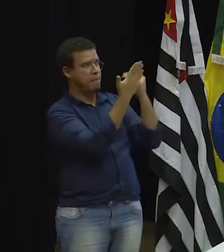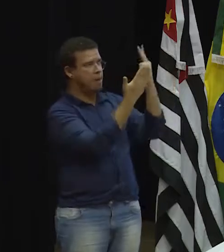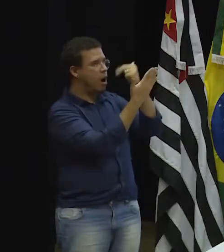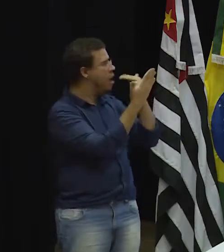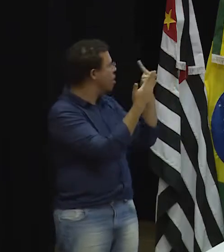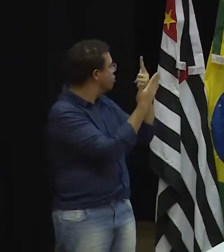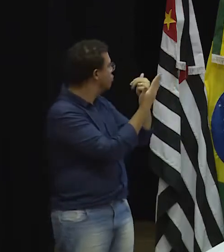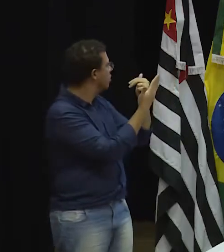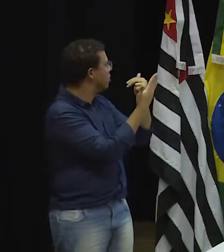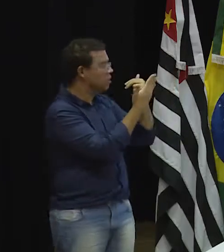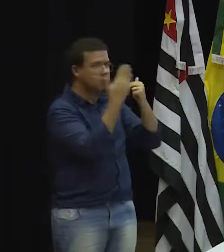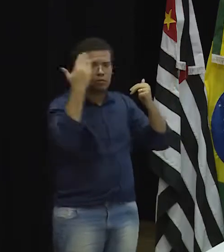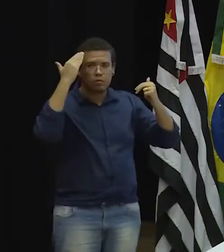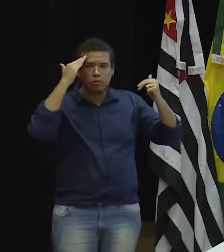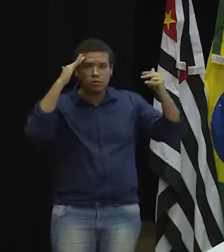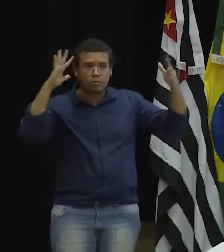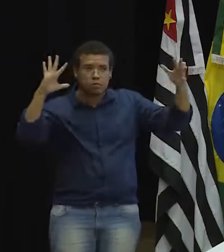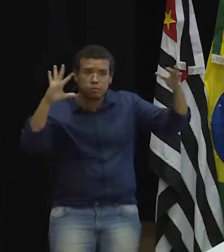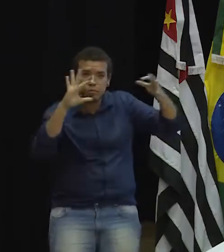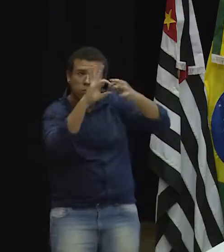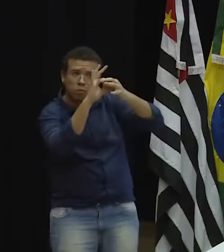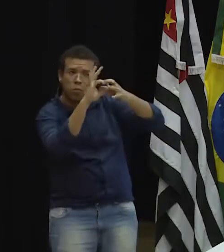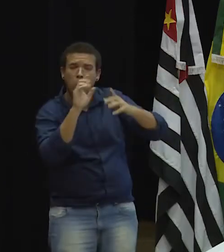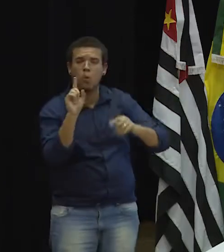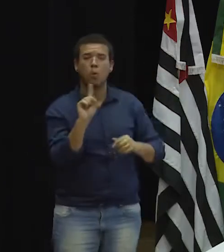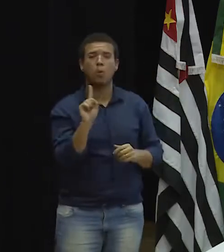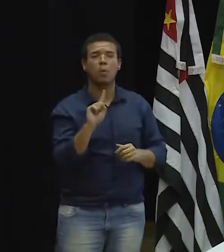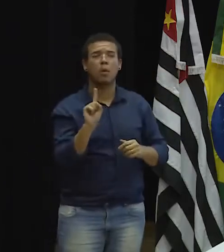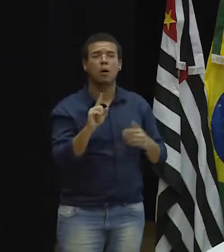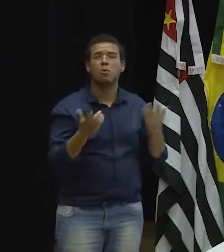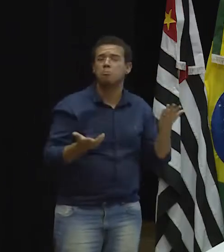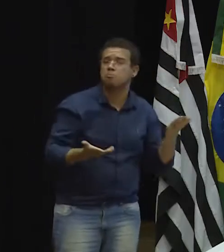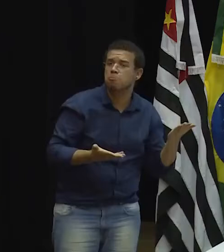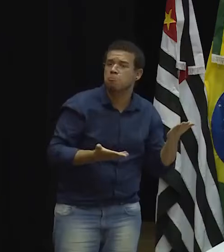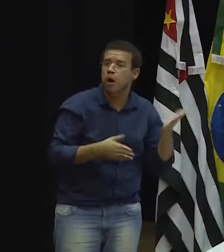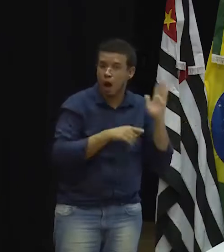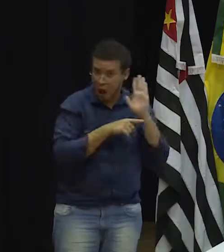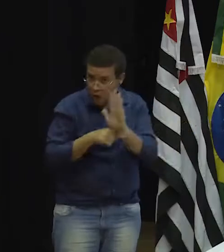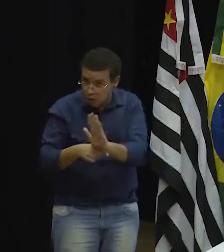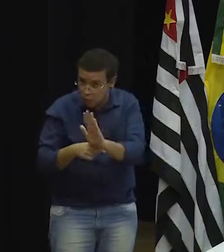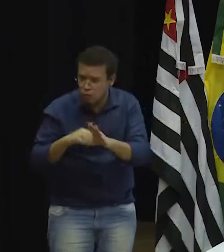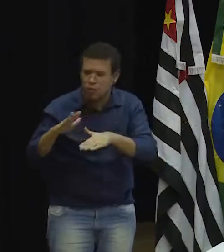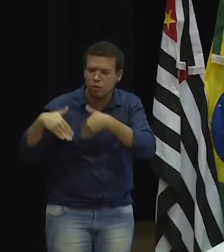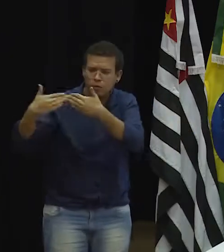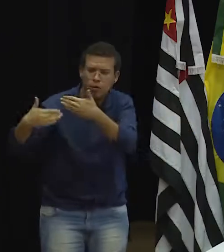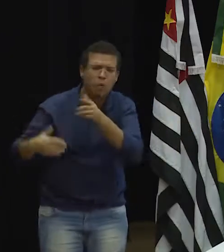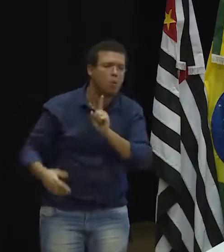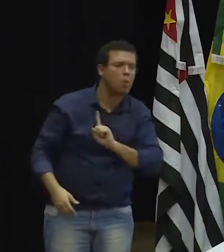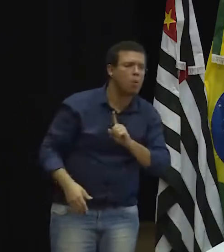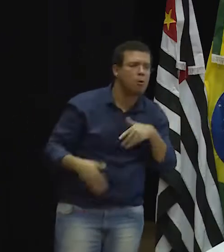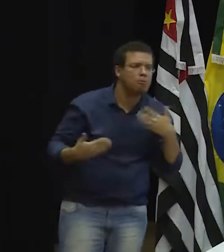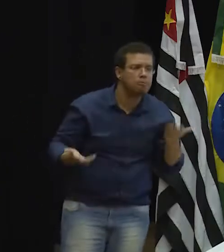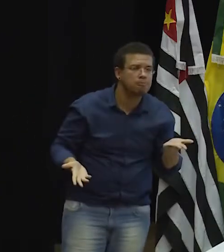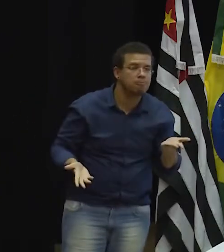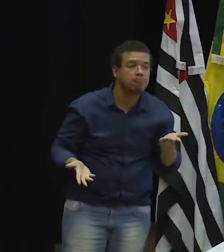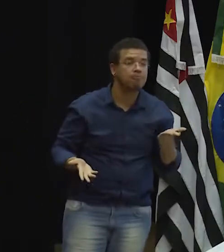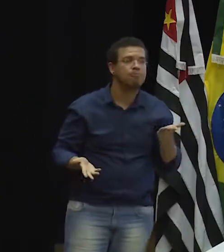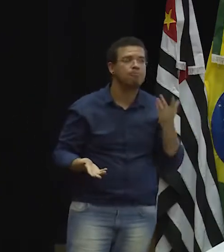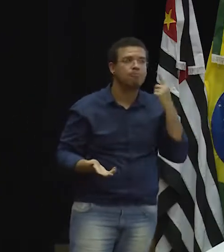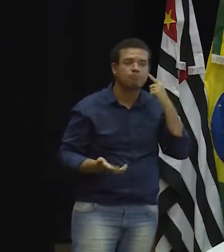a relação entre as pistas imagéticas e a compreensão? Se isso auxilia no